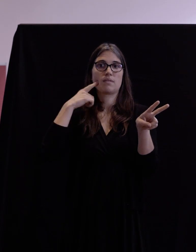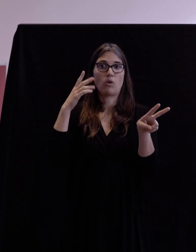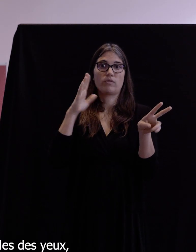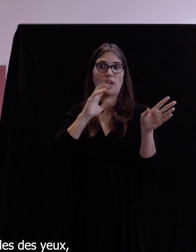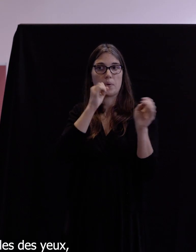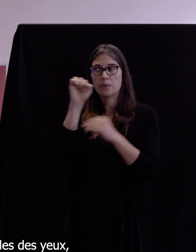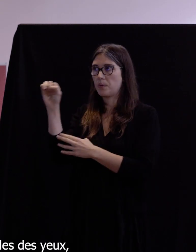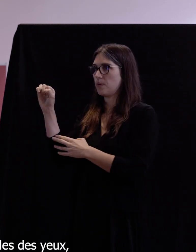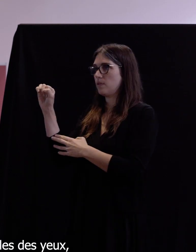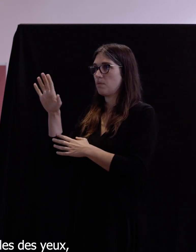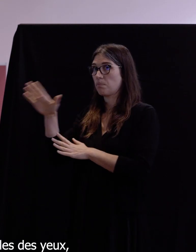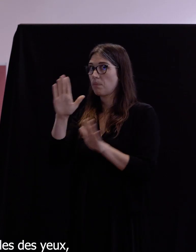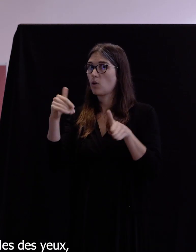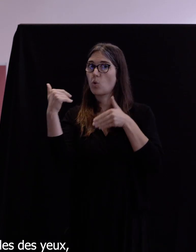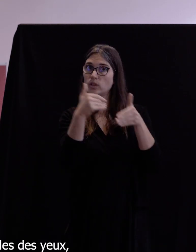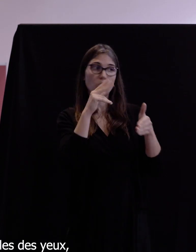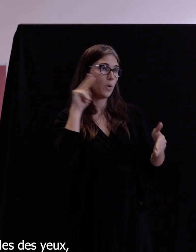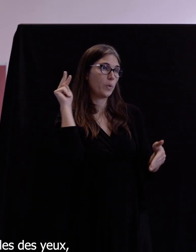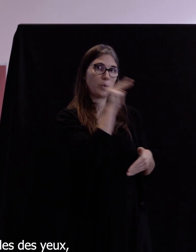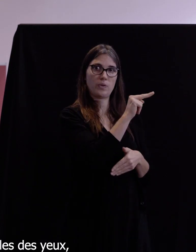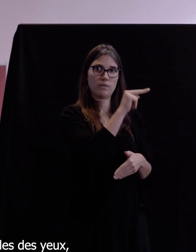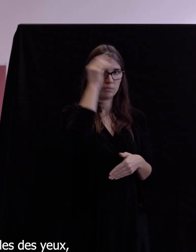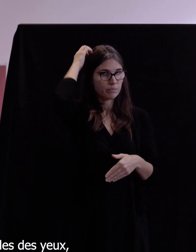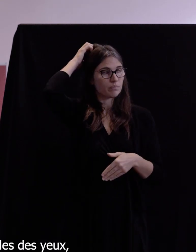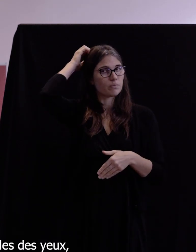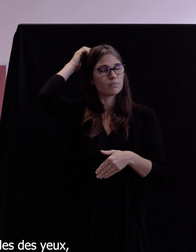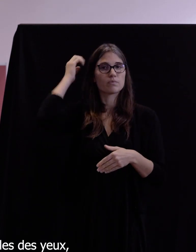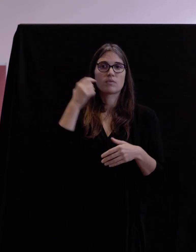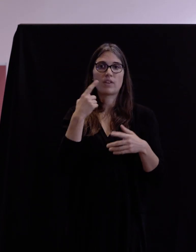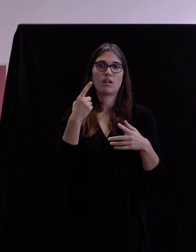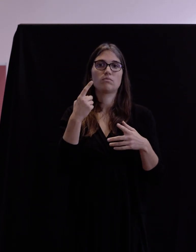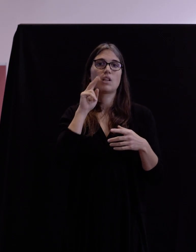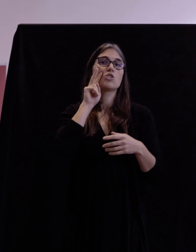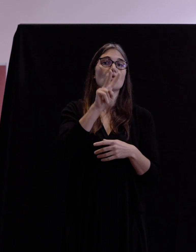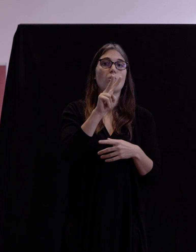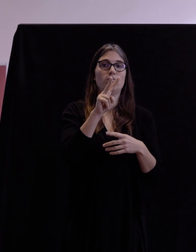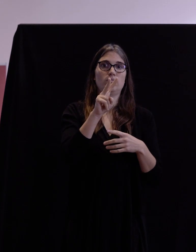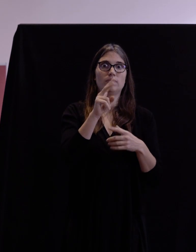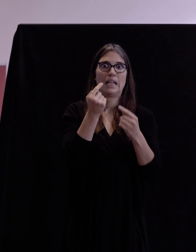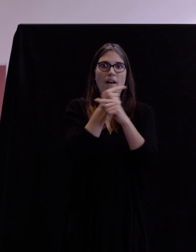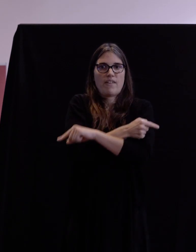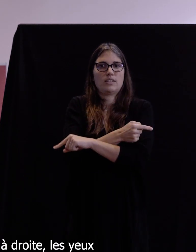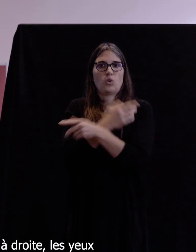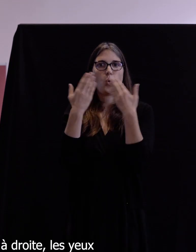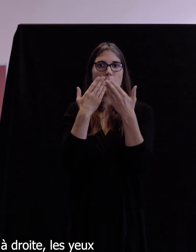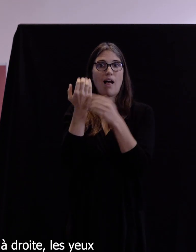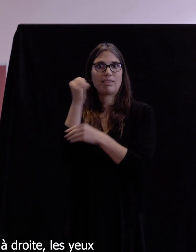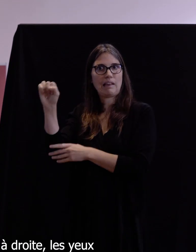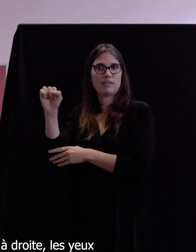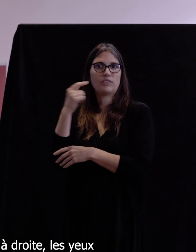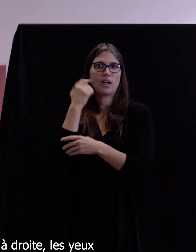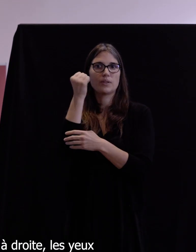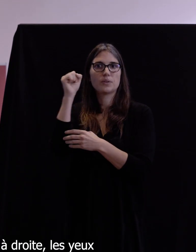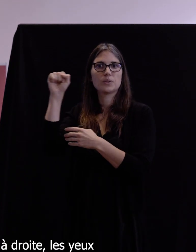là. Donc, mes muscles des yeux, ils vont faire le travail inverse. Vous comprenez ce que je veux dire ? Si je tourne ma tête